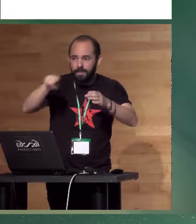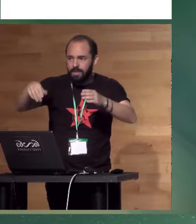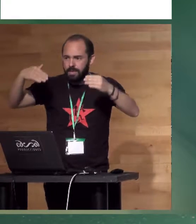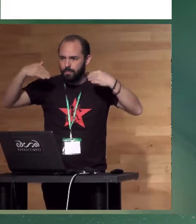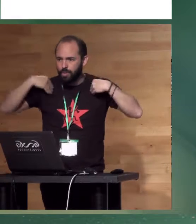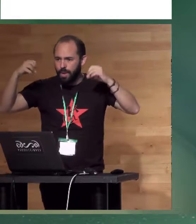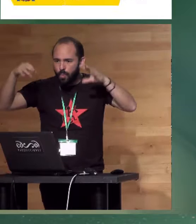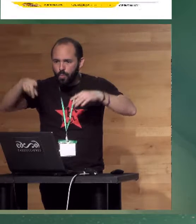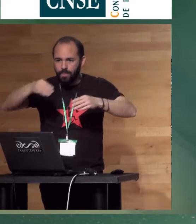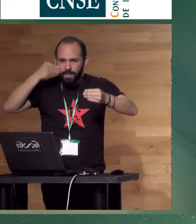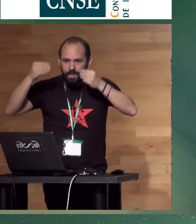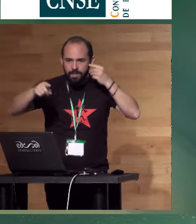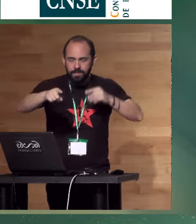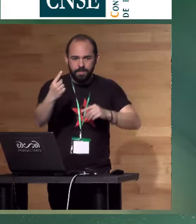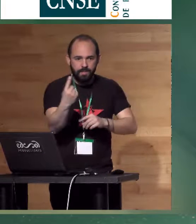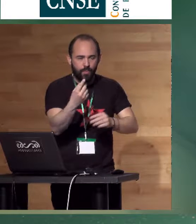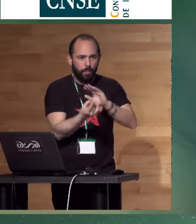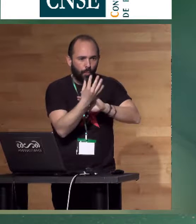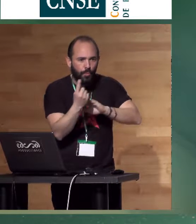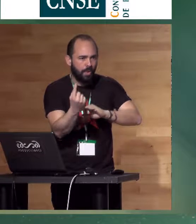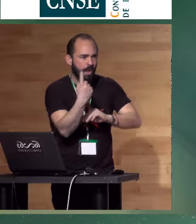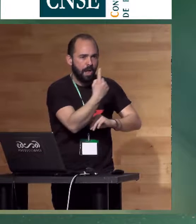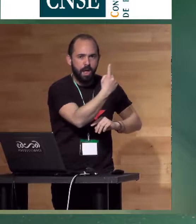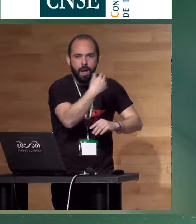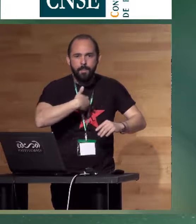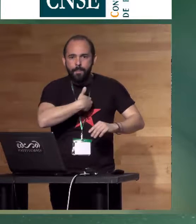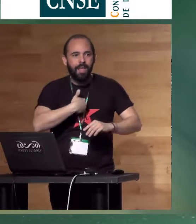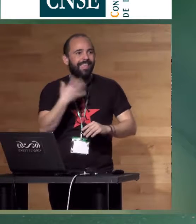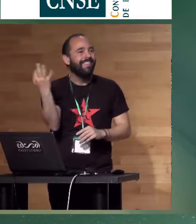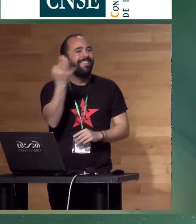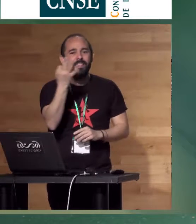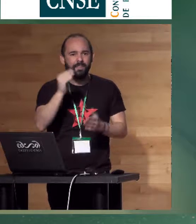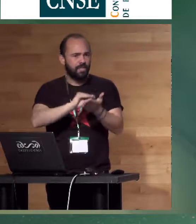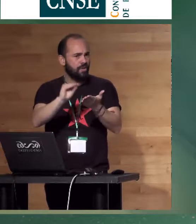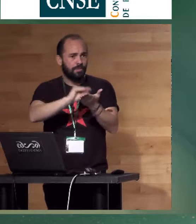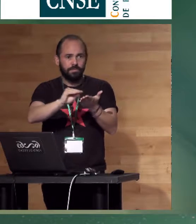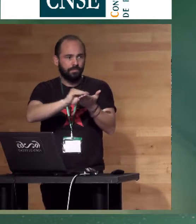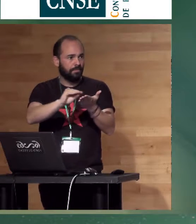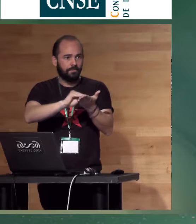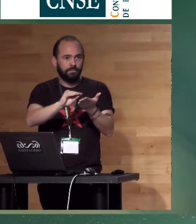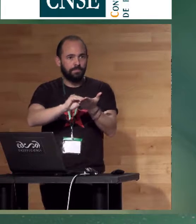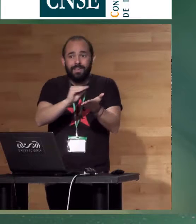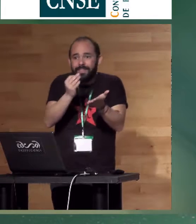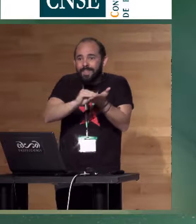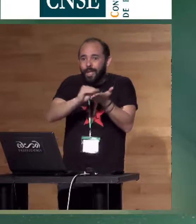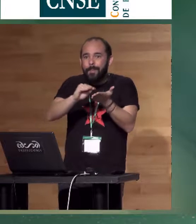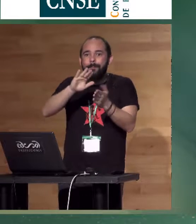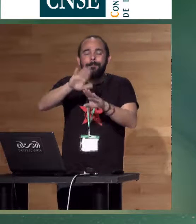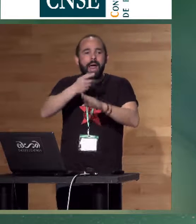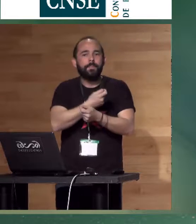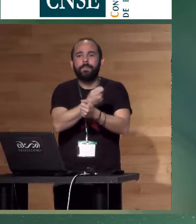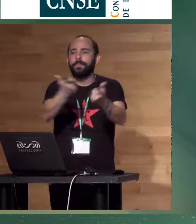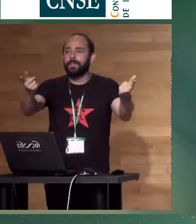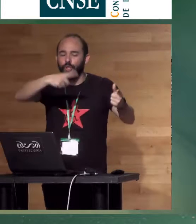equipo, que cada uno es responsable de cada cosa, de iluminación, maquillaje, se debe de tener un